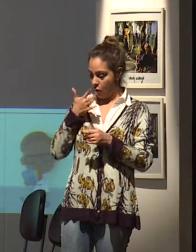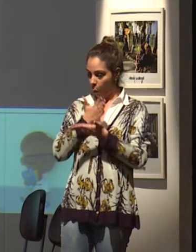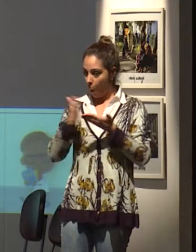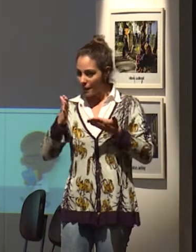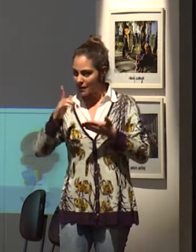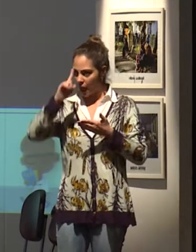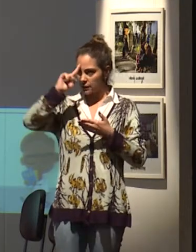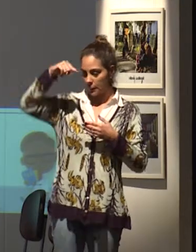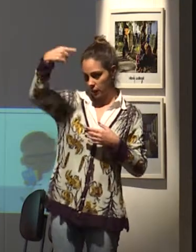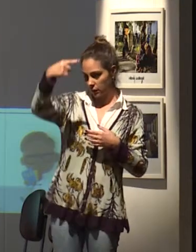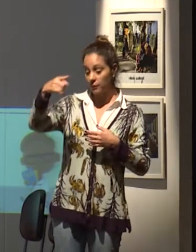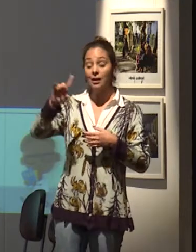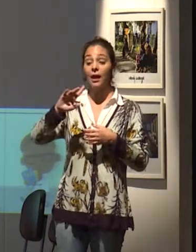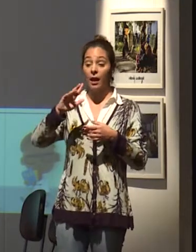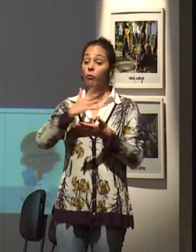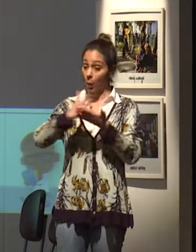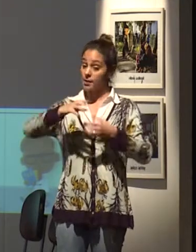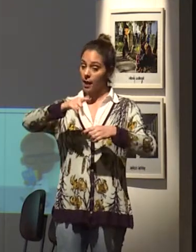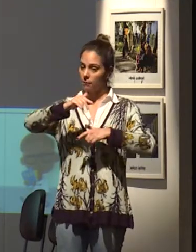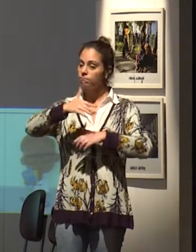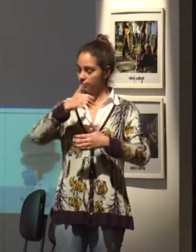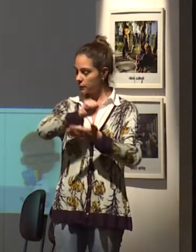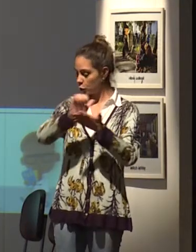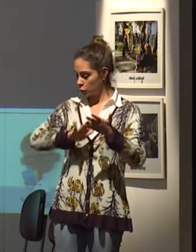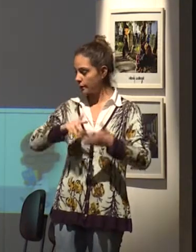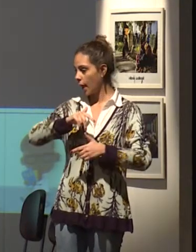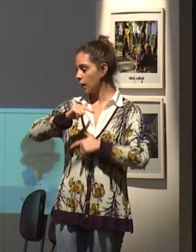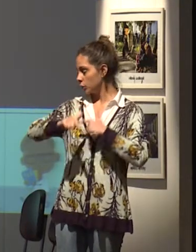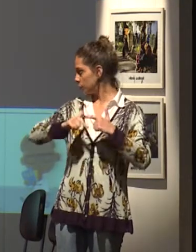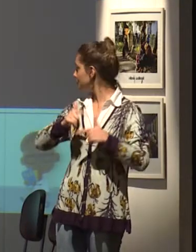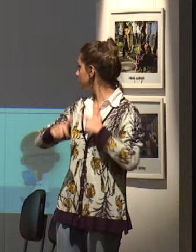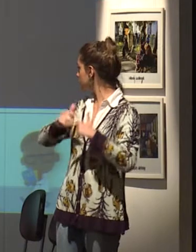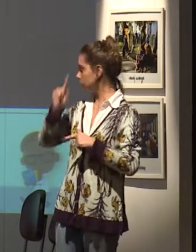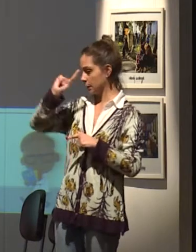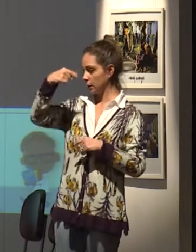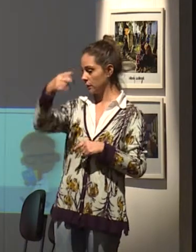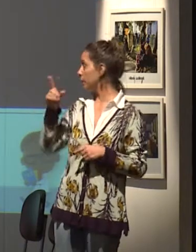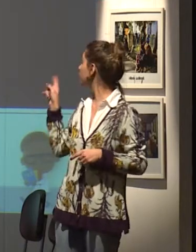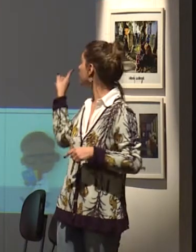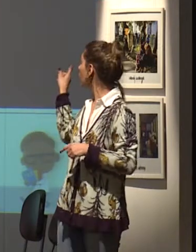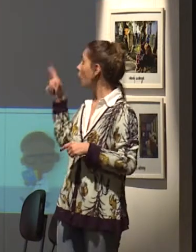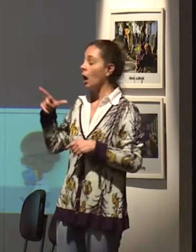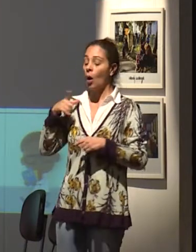Esse não foi eu que fiz, eu vou começar a aplicar semana que vem essa atividade com os alunos.